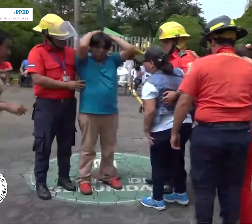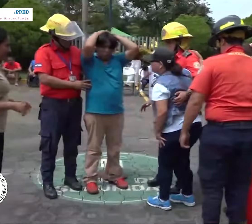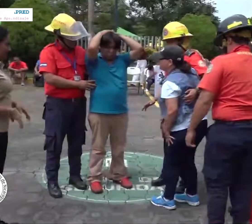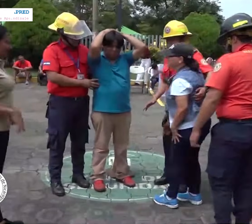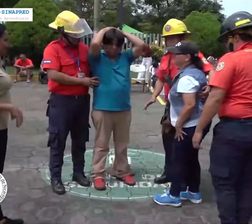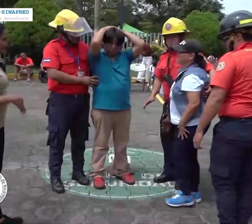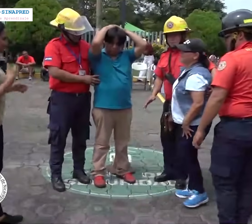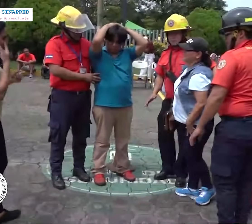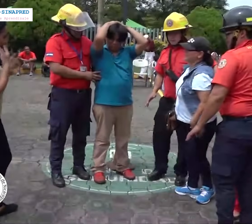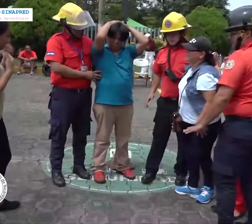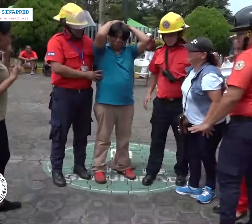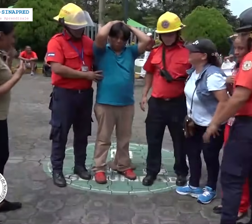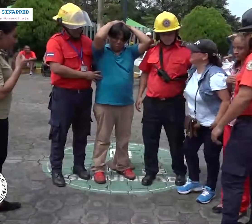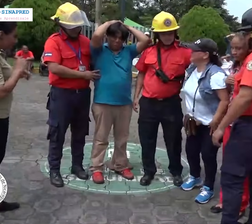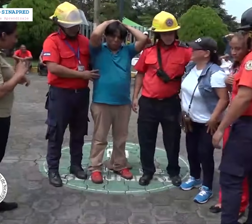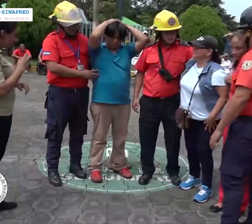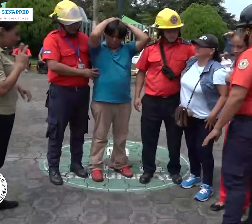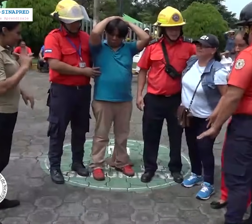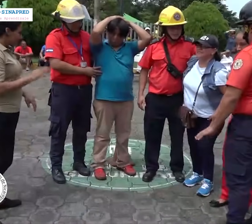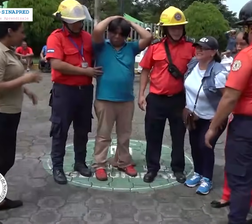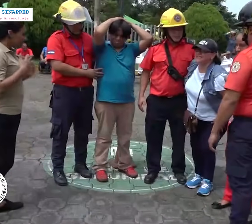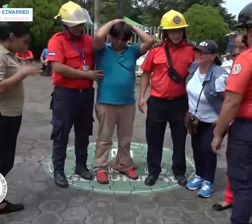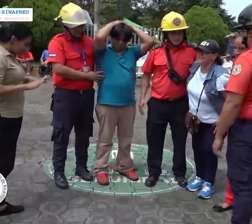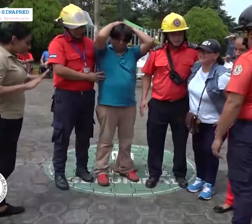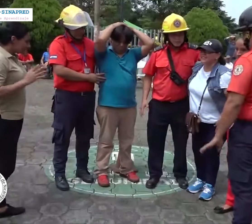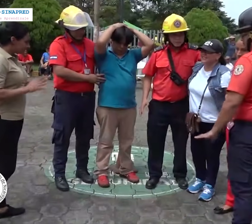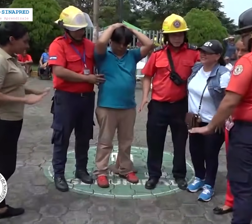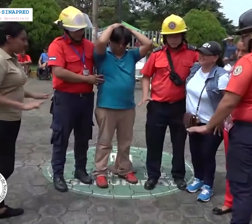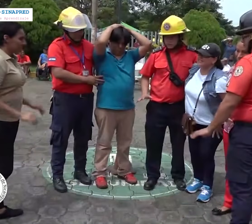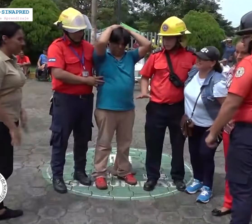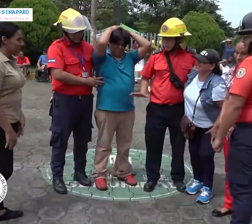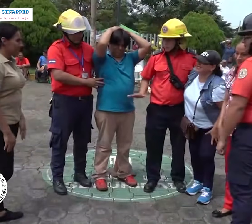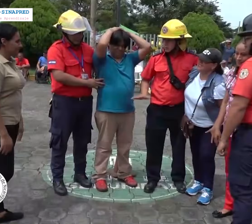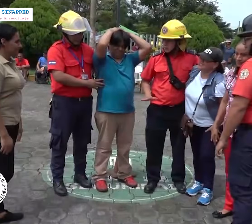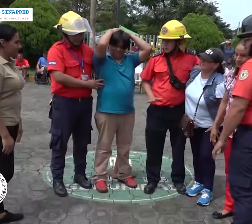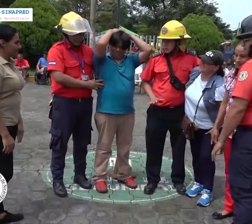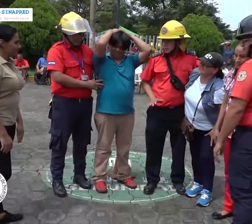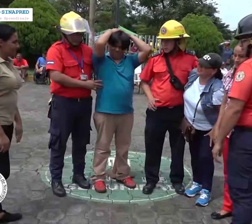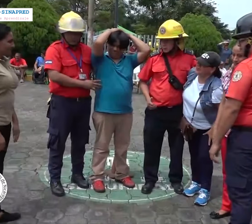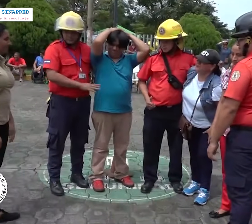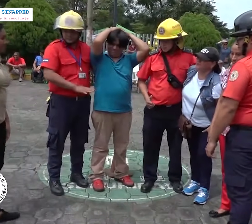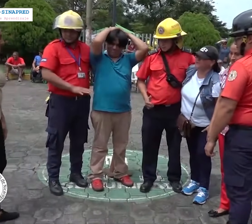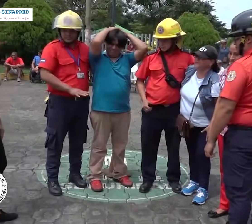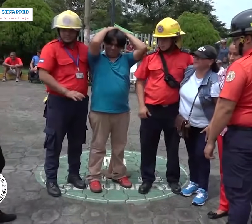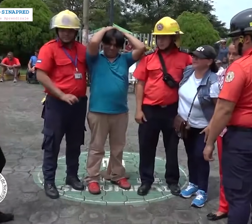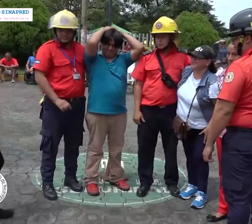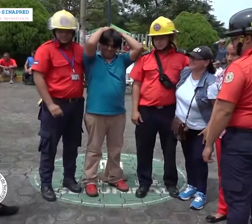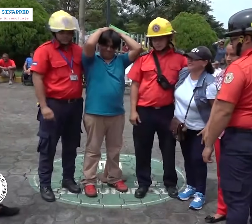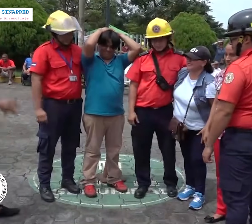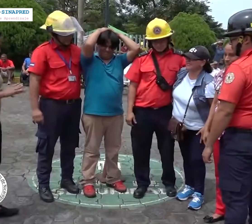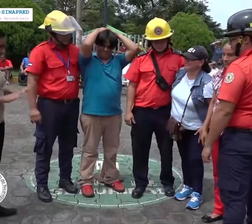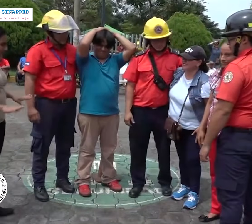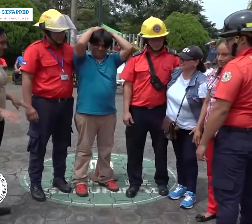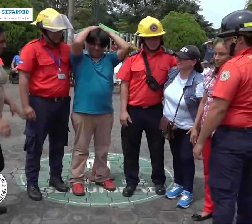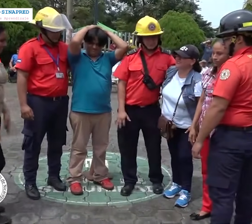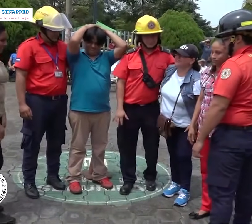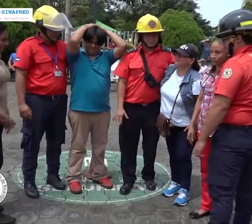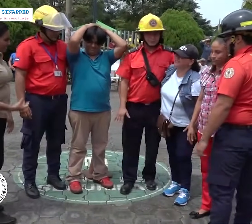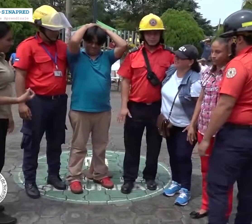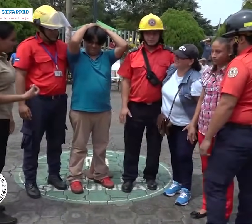bombero, policía, doctor, enfermera, hospital, vocabulario que se utiliza en este